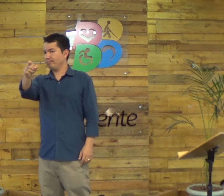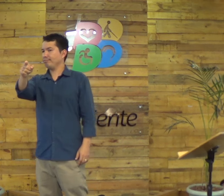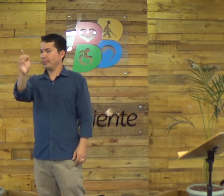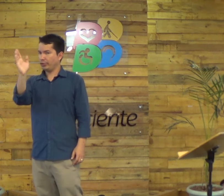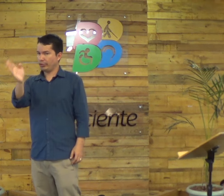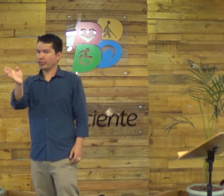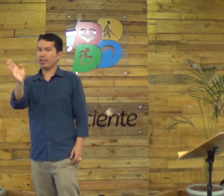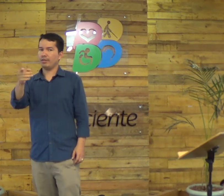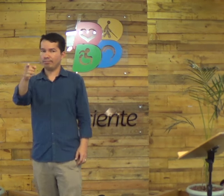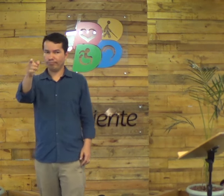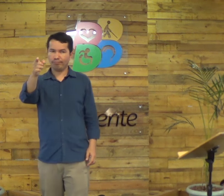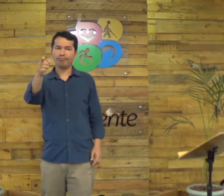olha ali, já aconteceu,